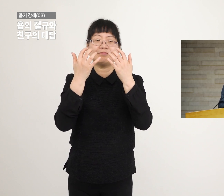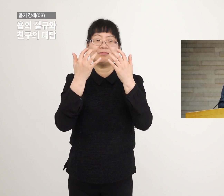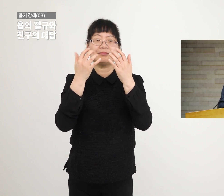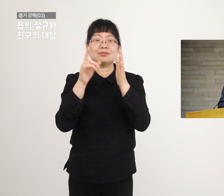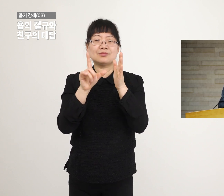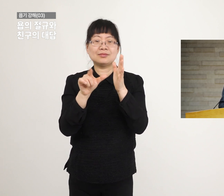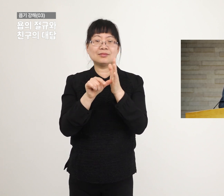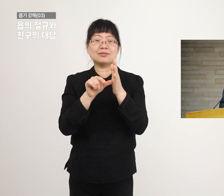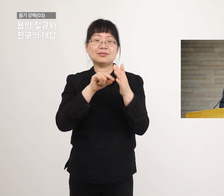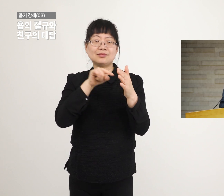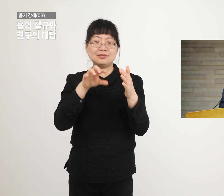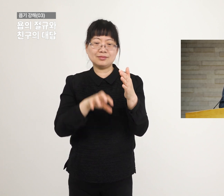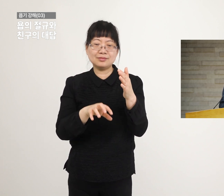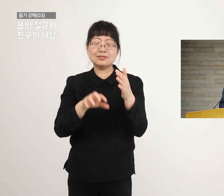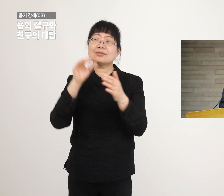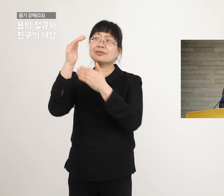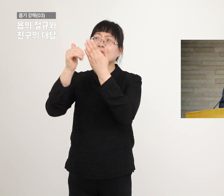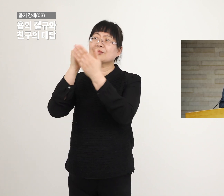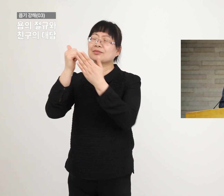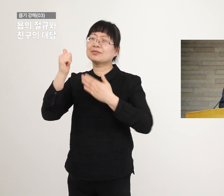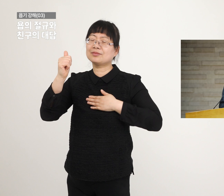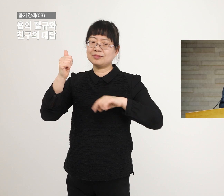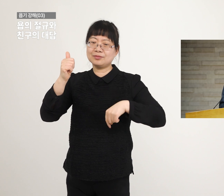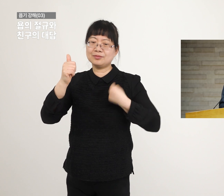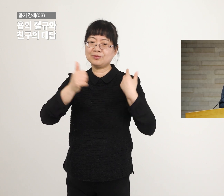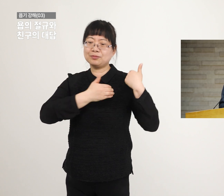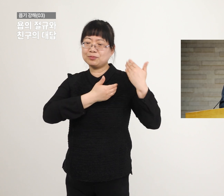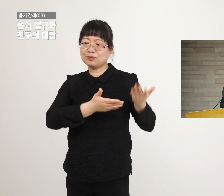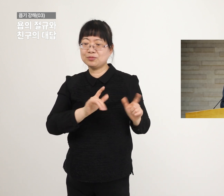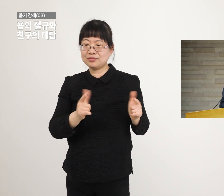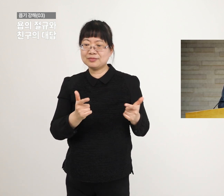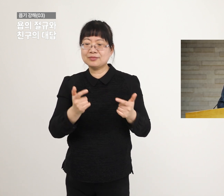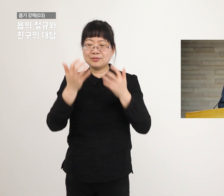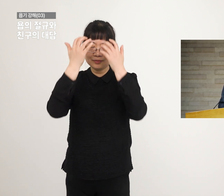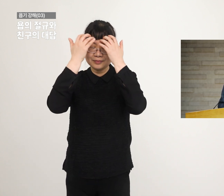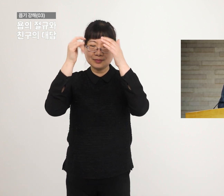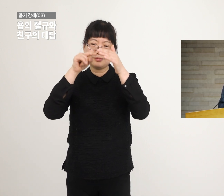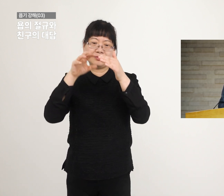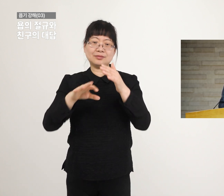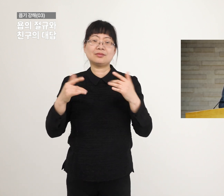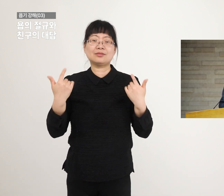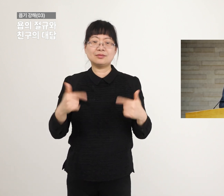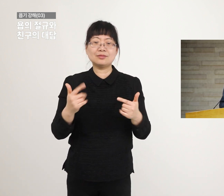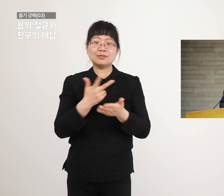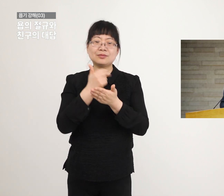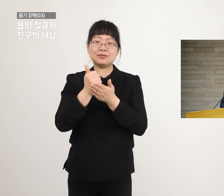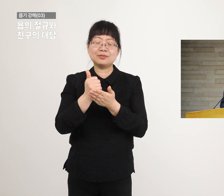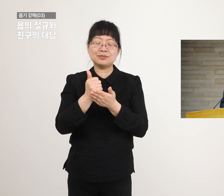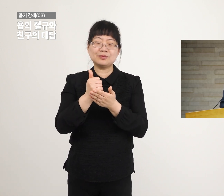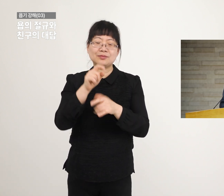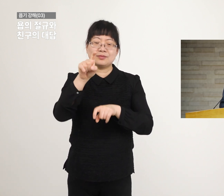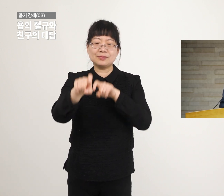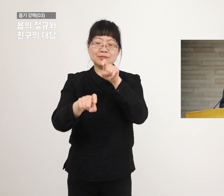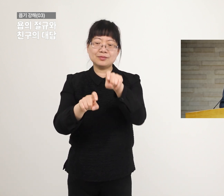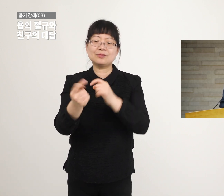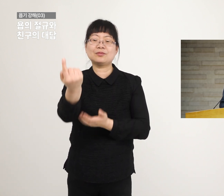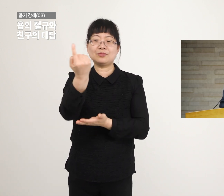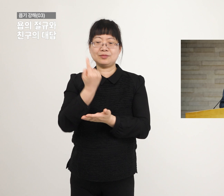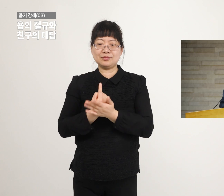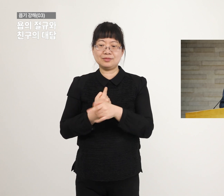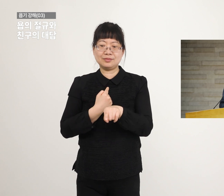하나님께서는 나 홀로 두지 않으시고 언제나 그 고난 속으로 주님이 걸어 들어오신다는